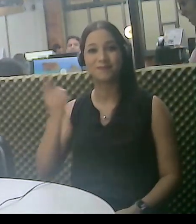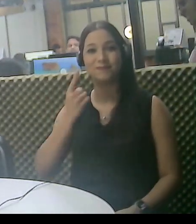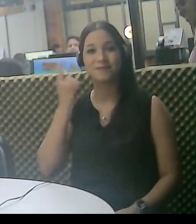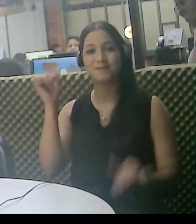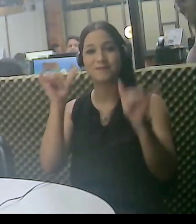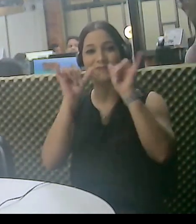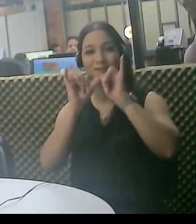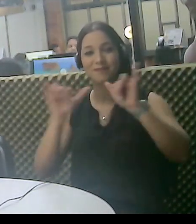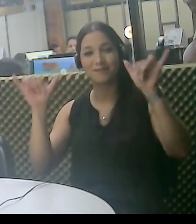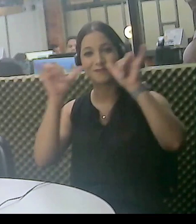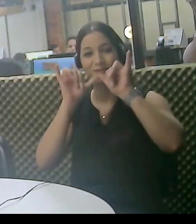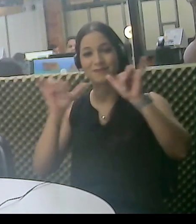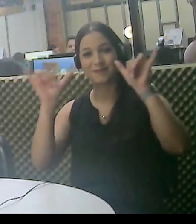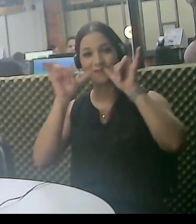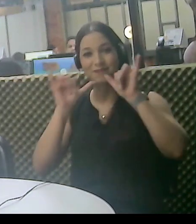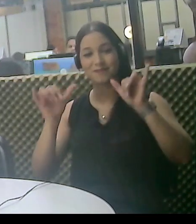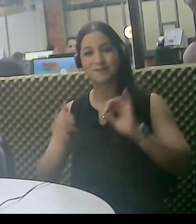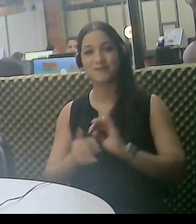Giro de